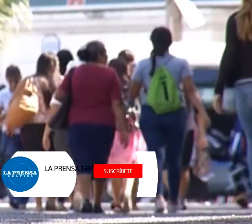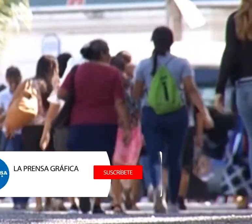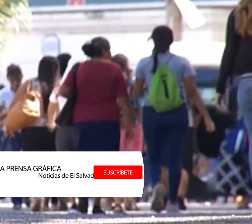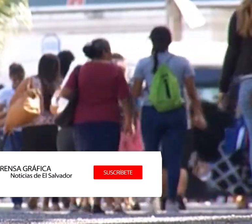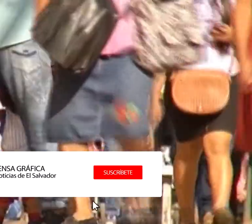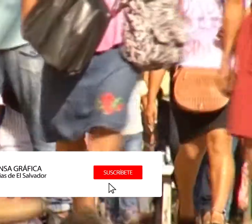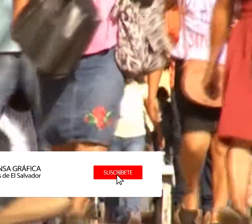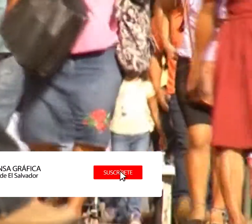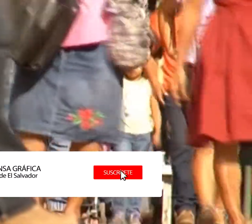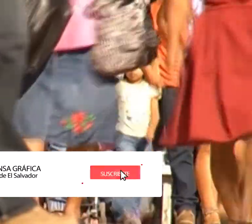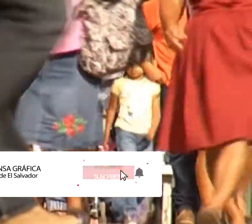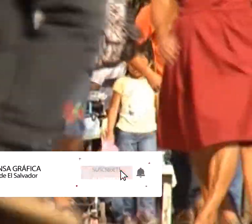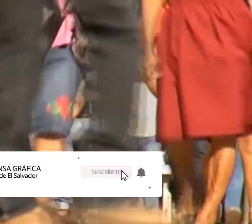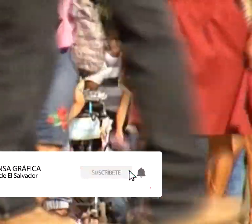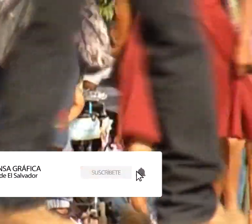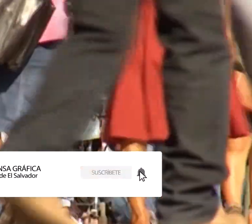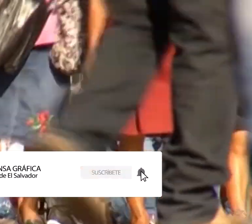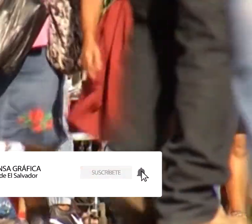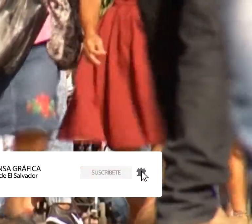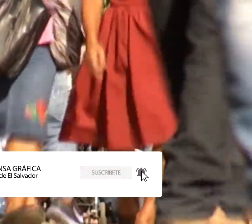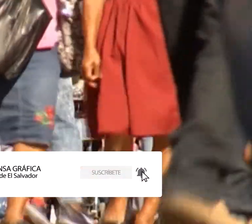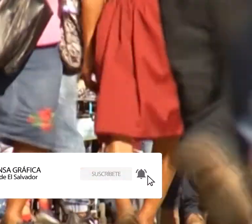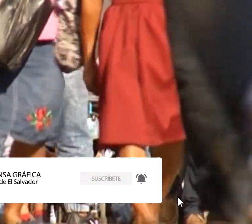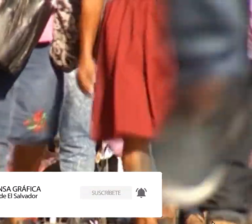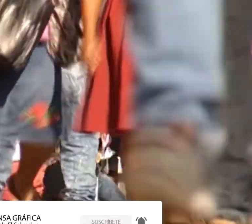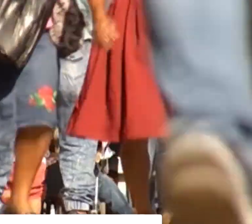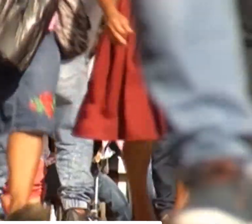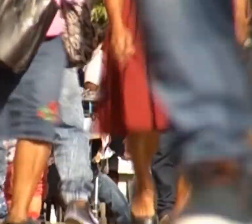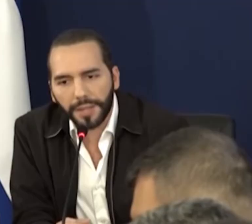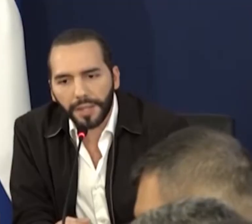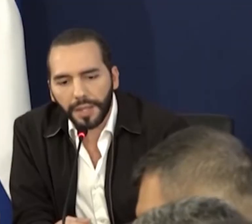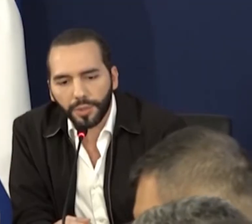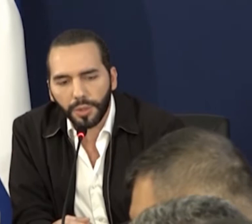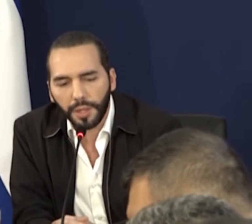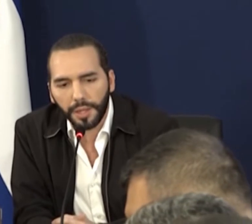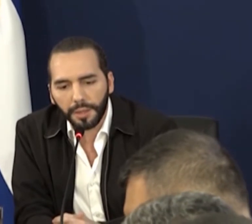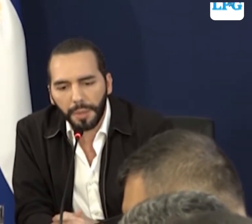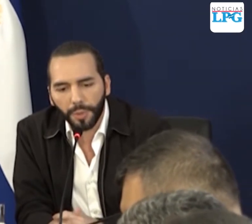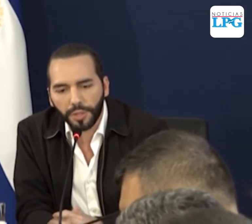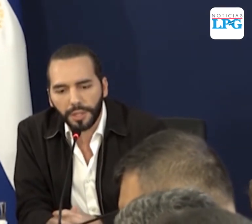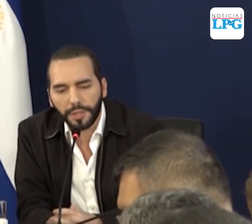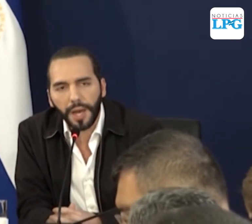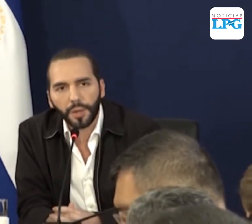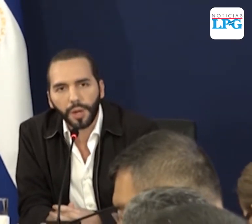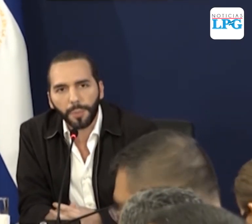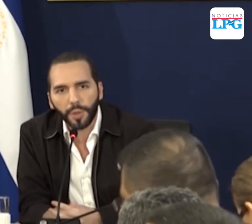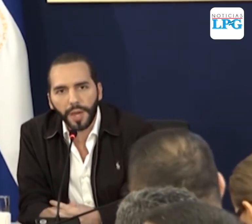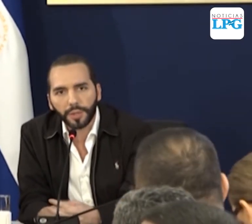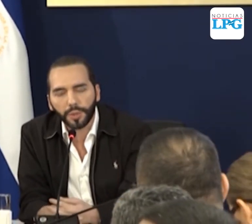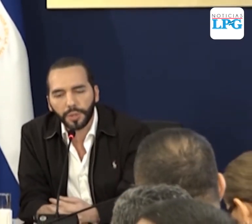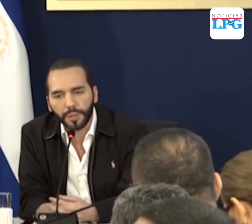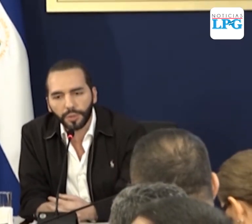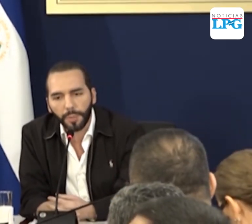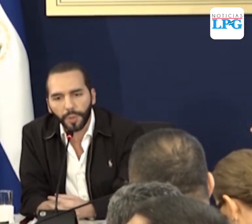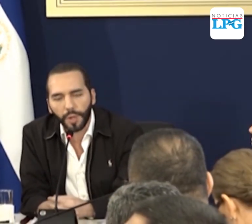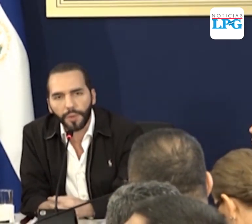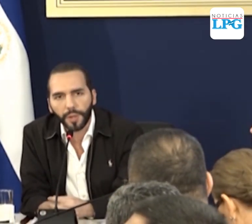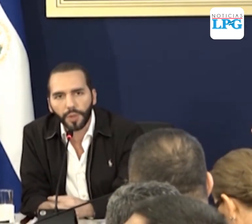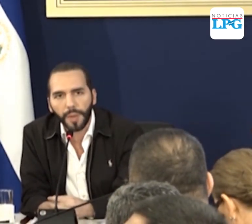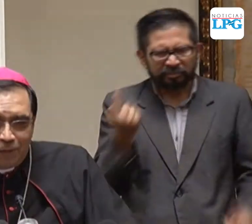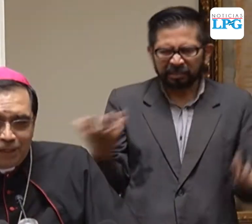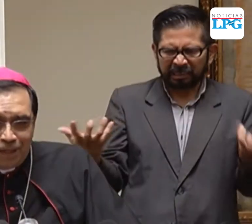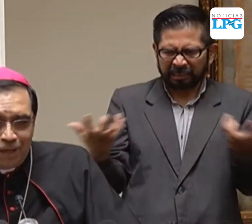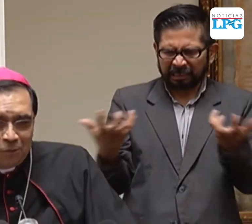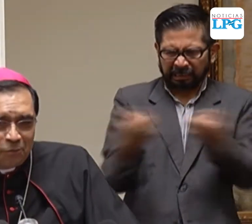La Comisión Internacional contra la Impunidad, que pretende crear el gobierno del presidente Nayib Bukele, sigue generando